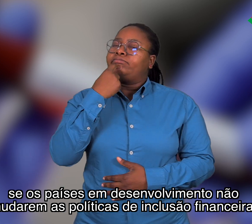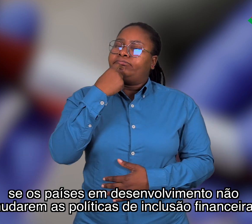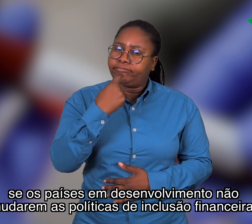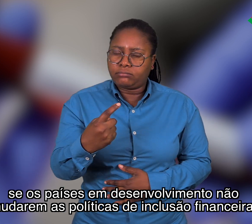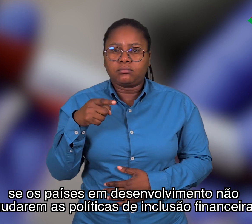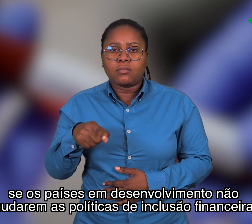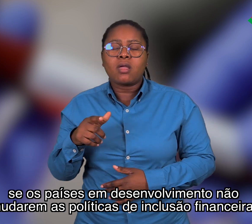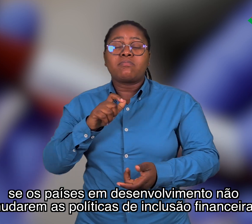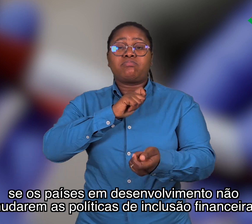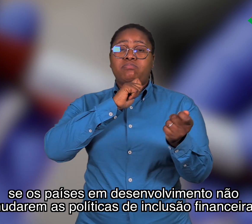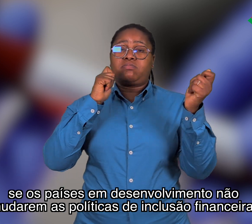políticas de inclusão financeira.